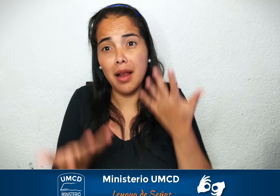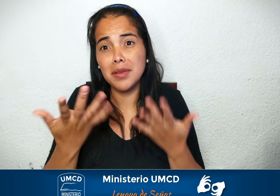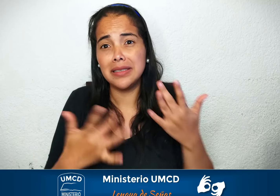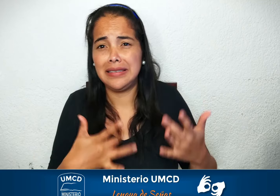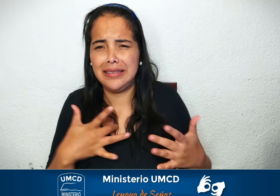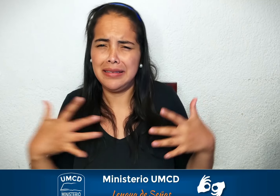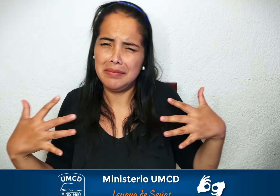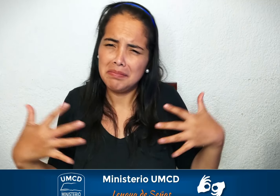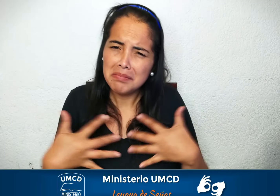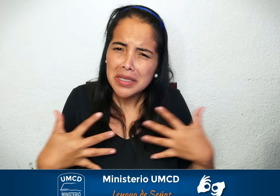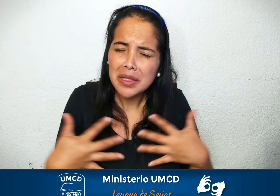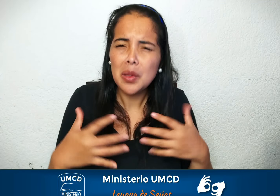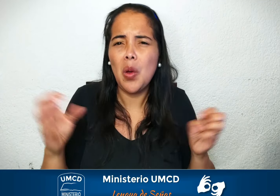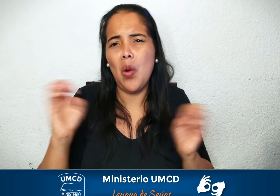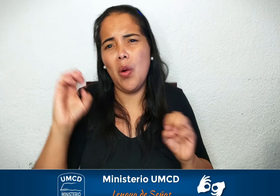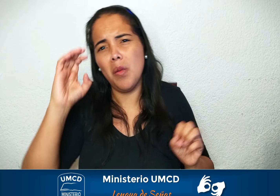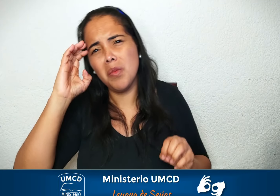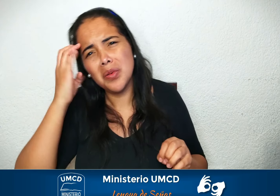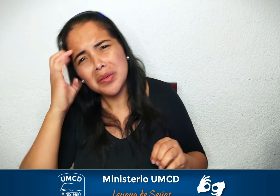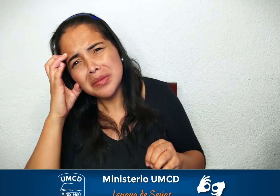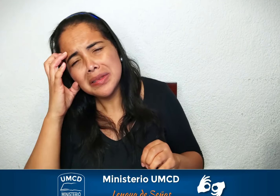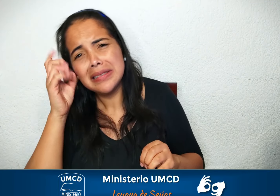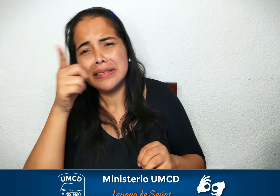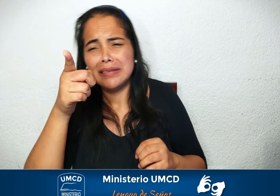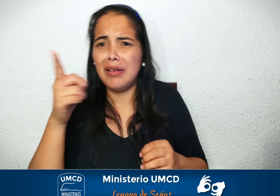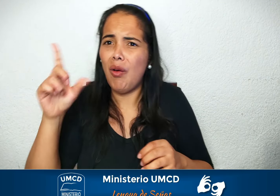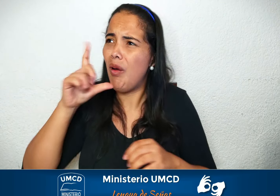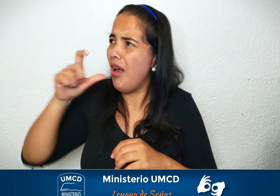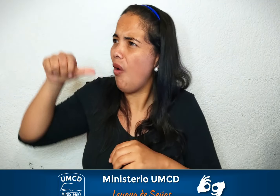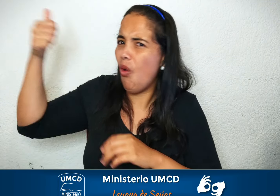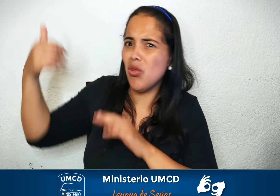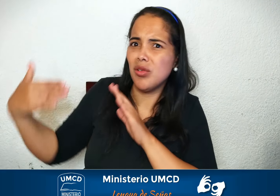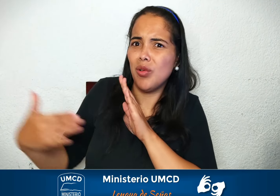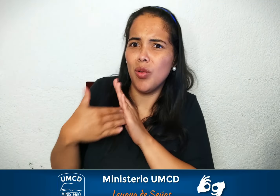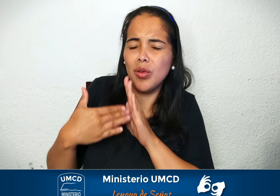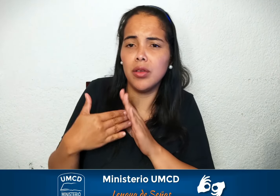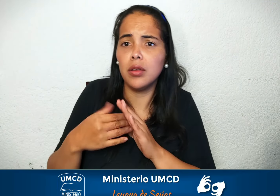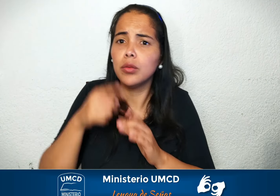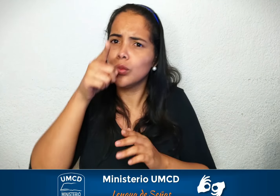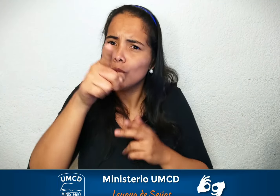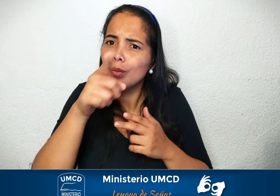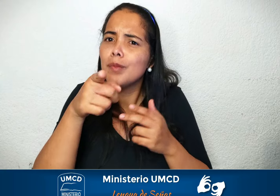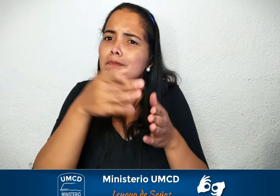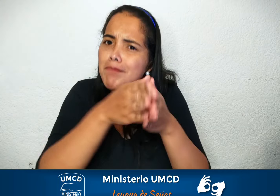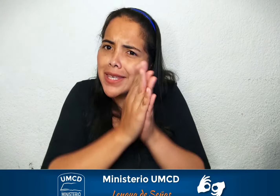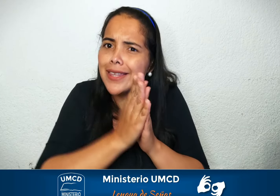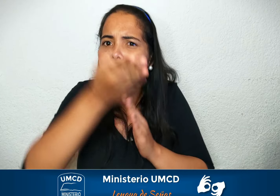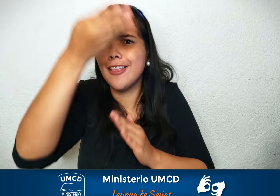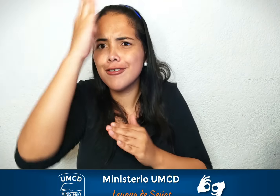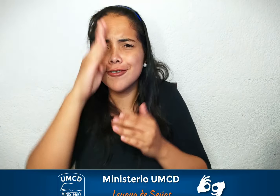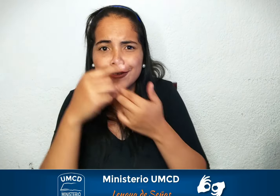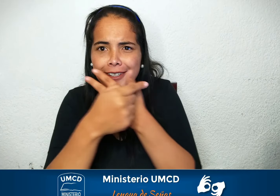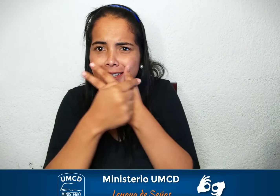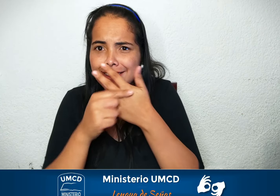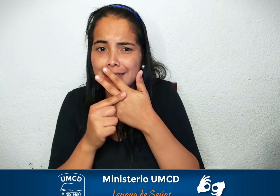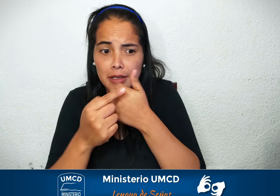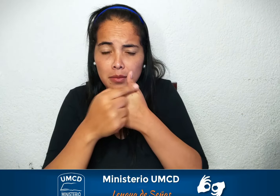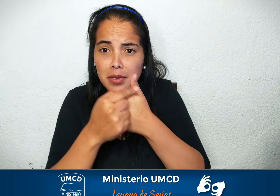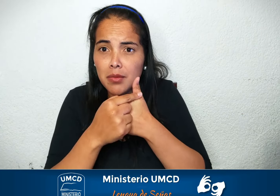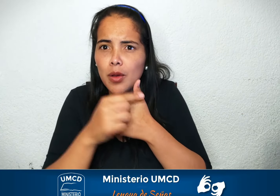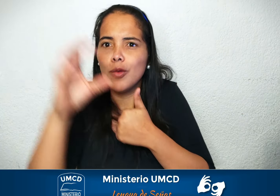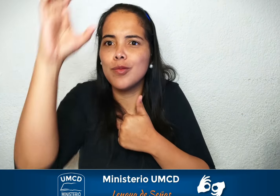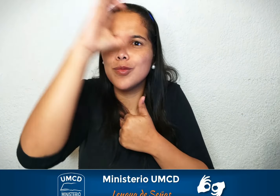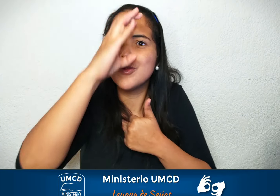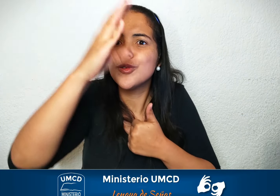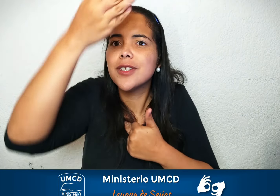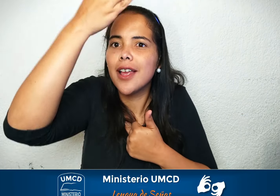estás pasando por un momento de dificultad, de amenaza, haz estas tres cosas. Lleva tu situación